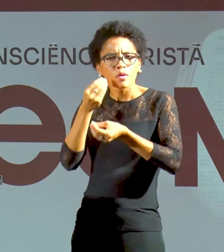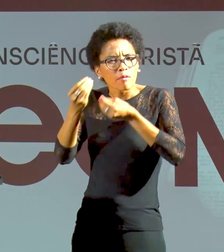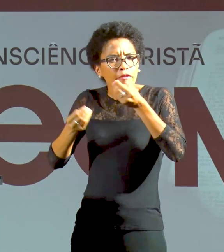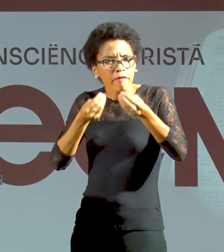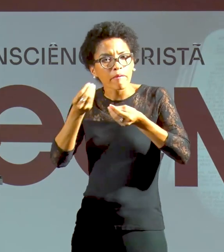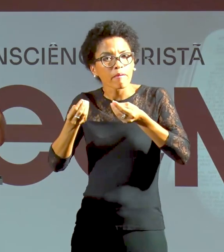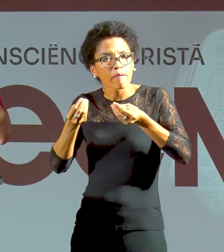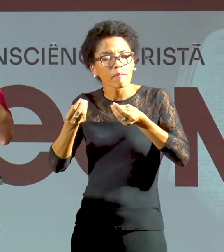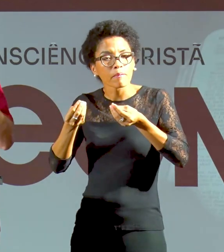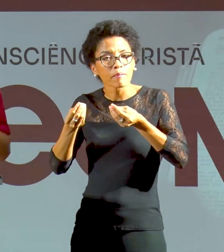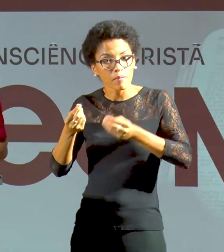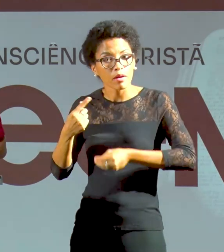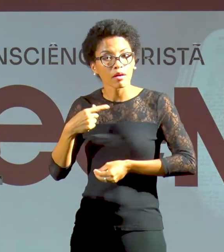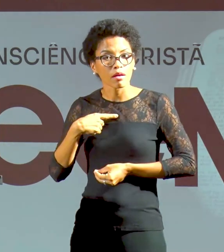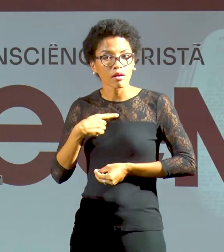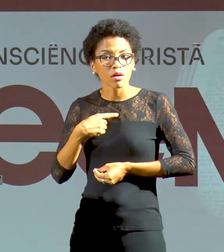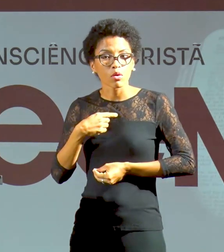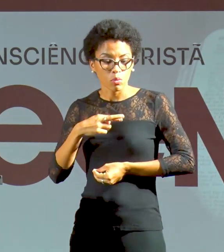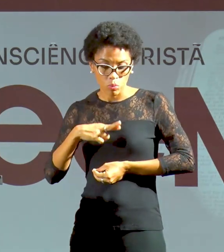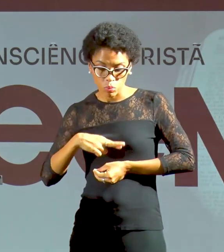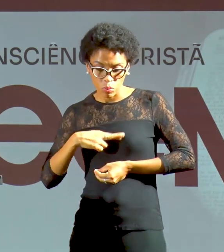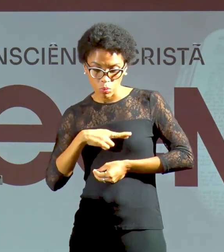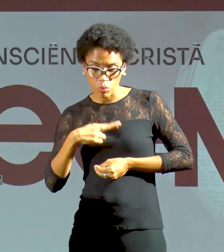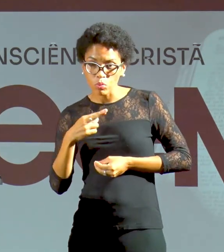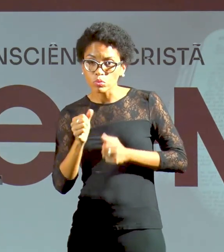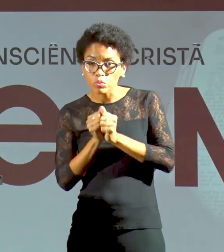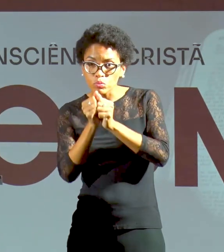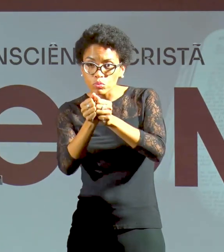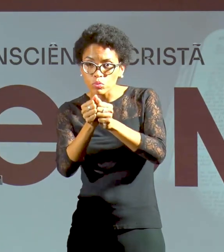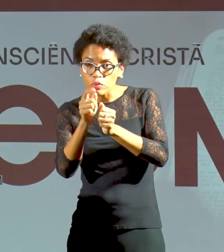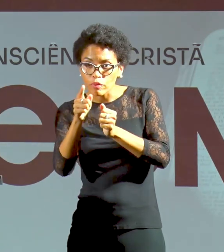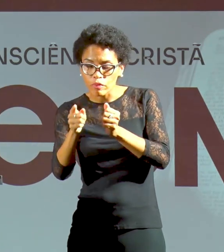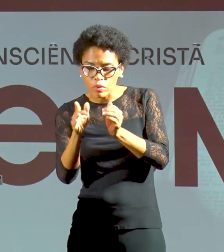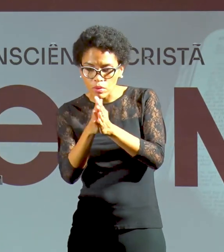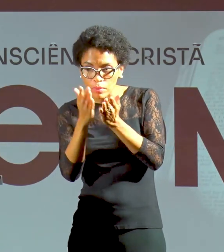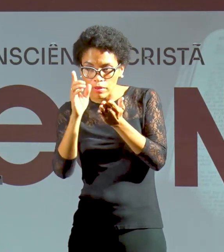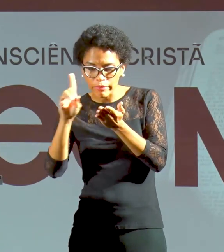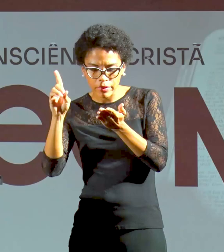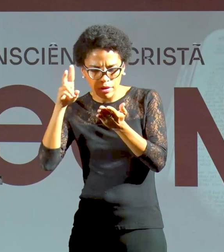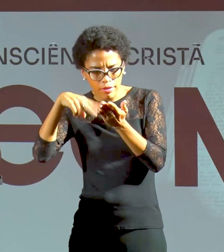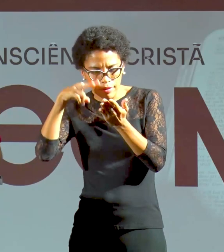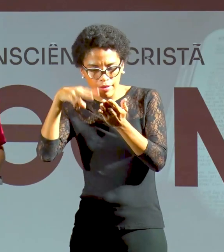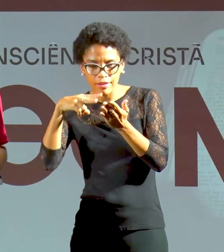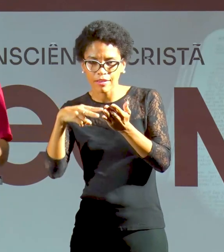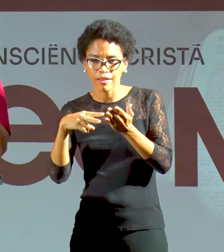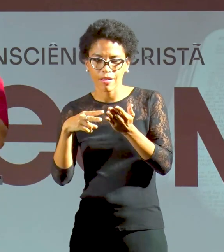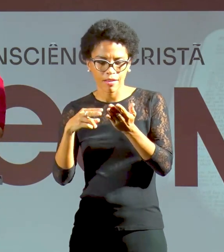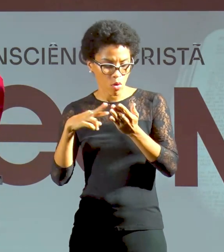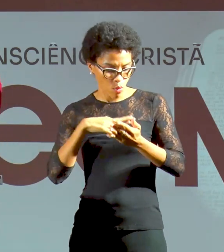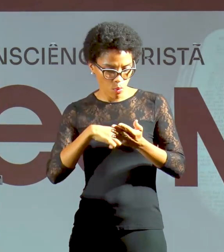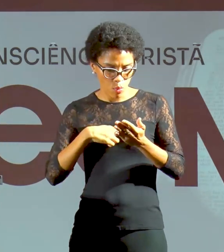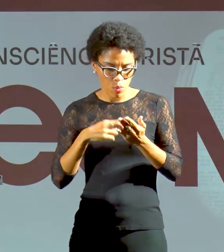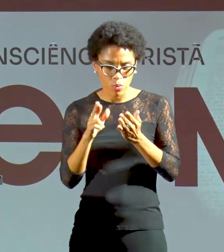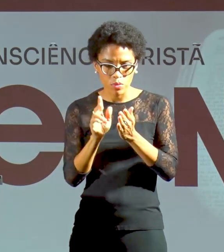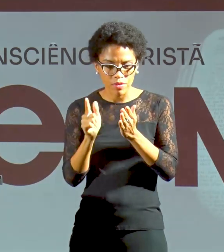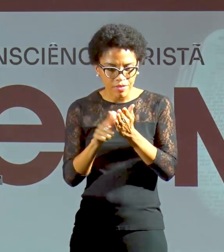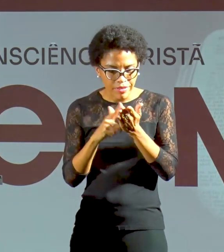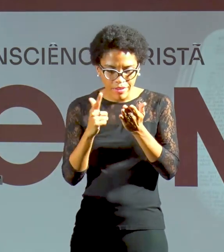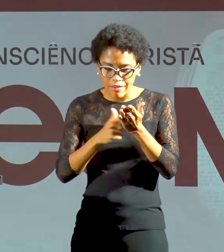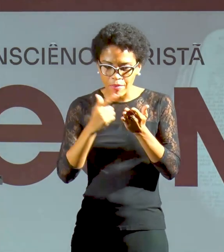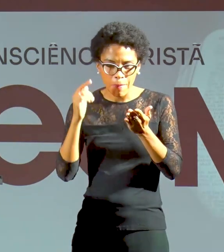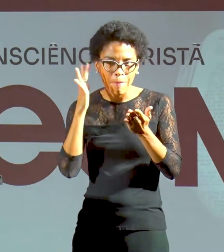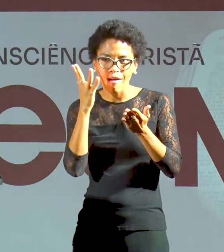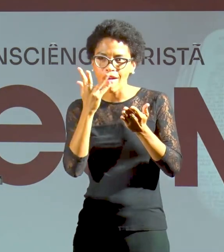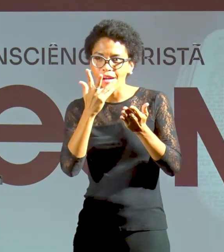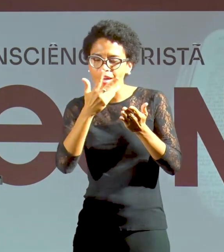junto com você para o livro de Rute gente o livro de Rute é maravilhoso nos ensina muitas coisas